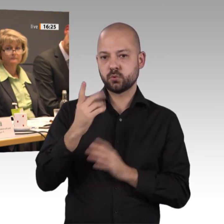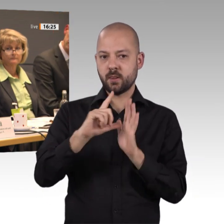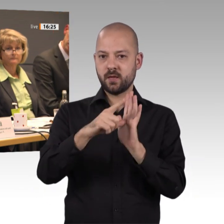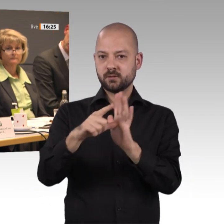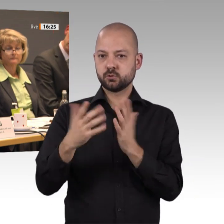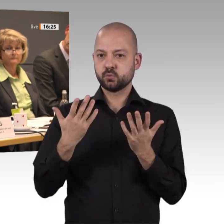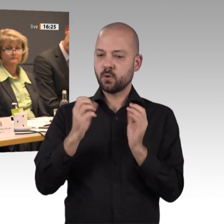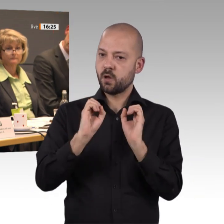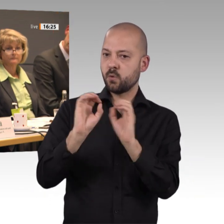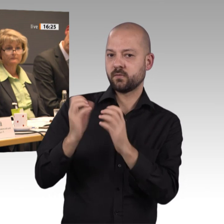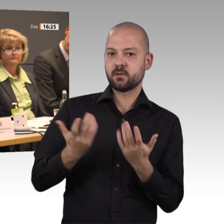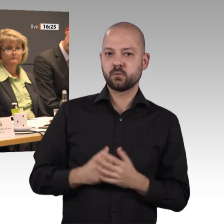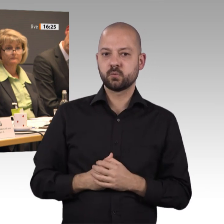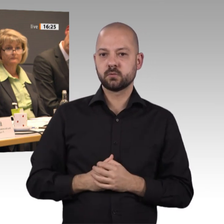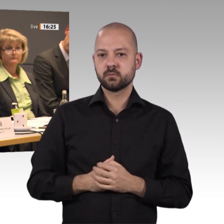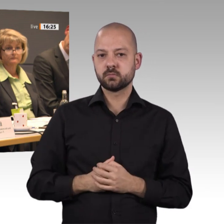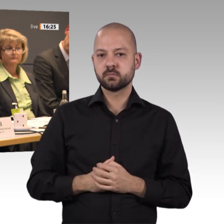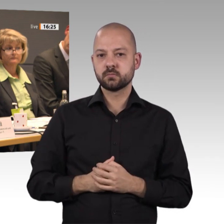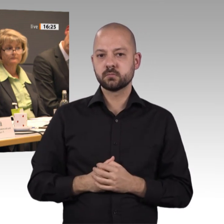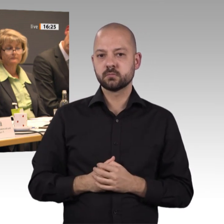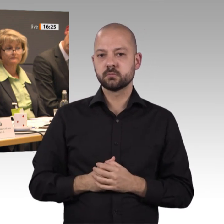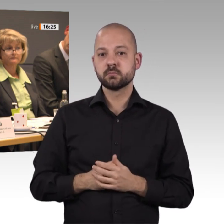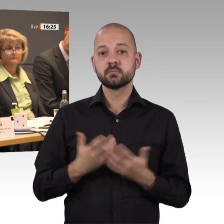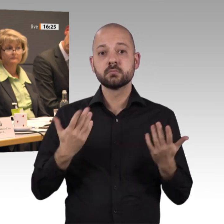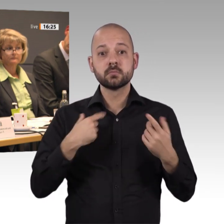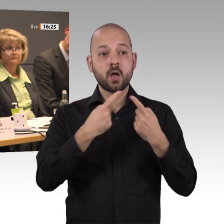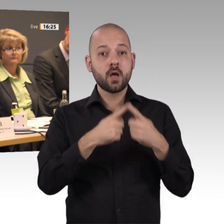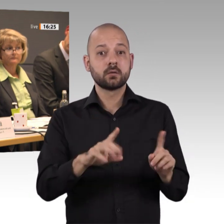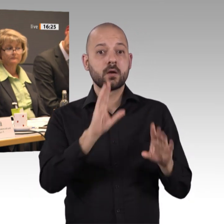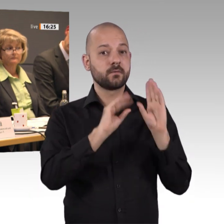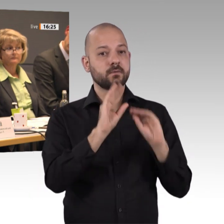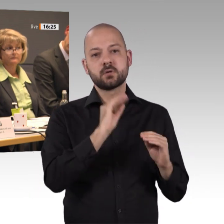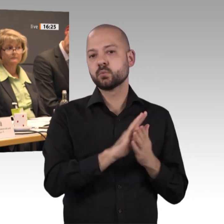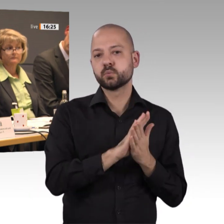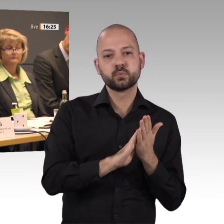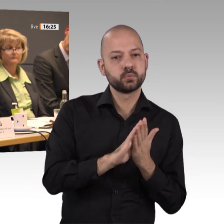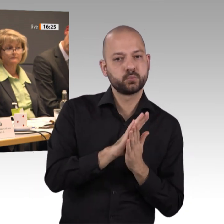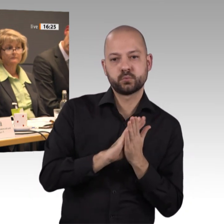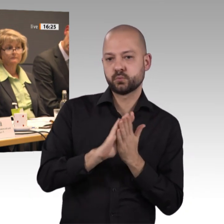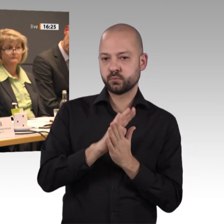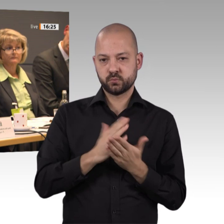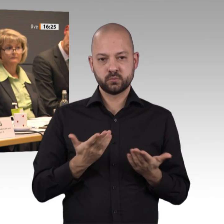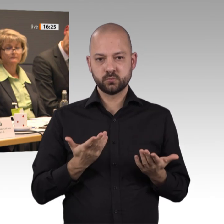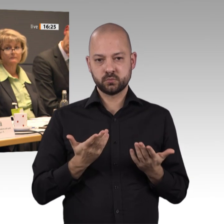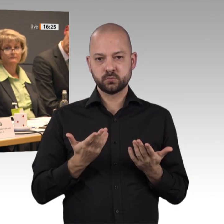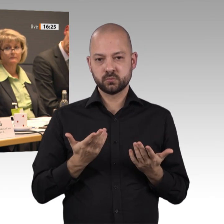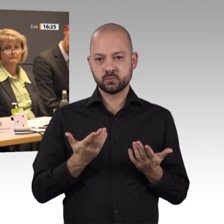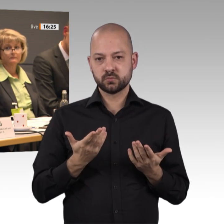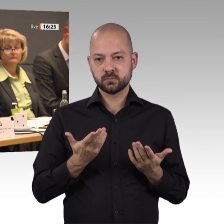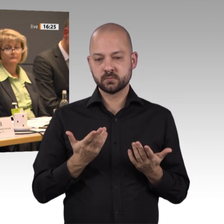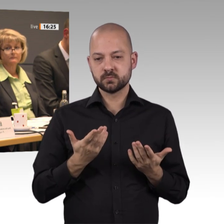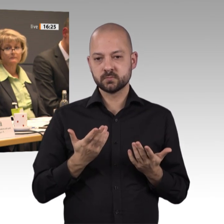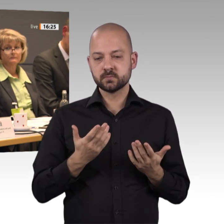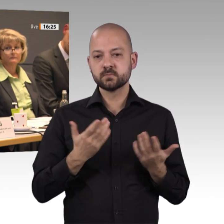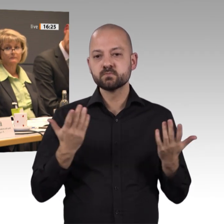dass flächendeckend eine Schulanschlussbetreuung für Kinder mit Behinderung auch bis ins Jugendlichenalter sichergestellt werden muss. Es